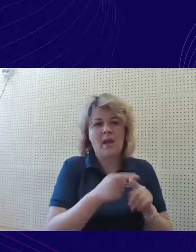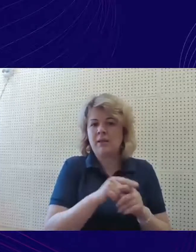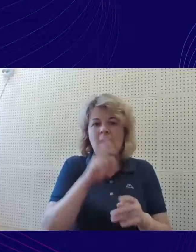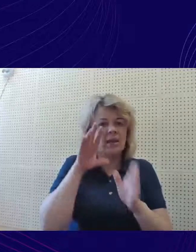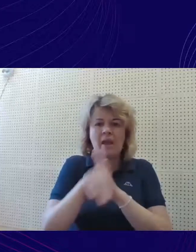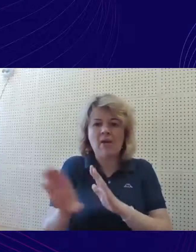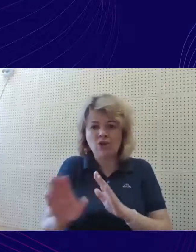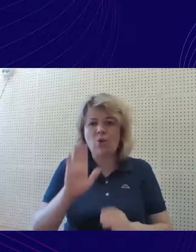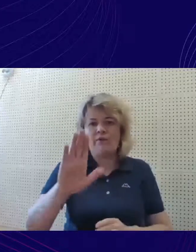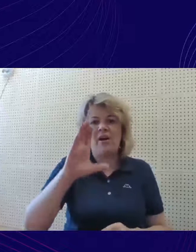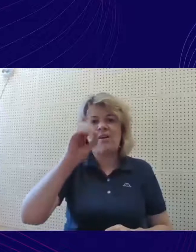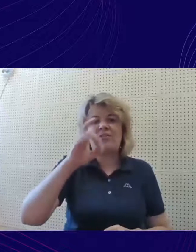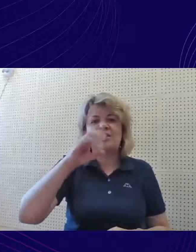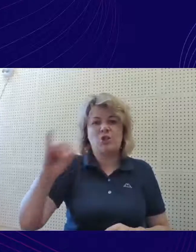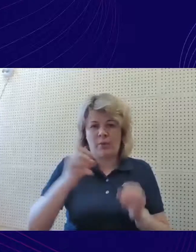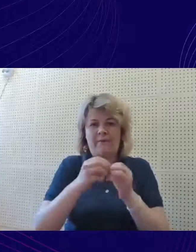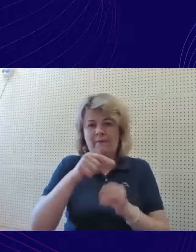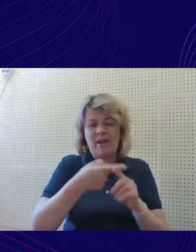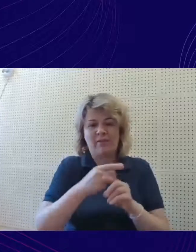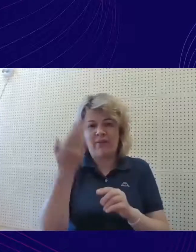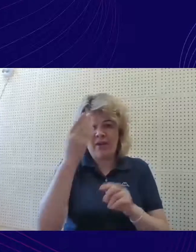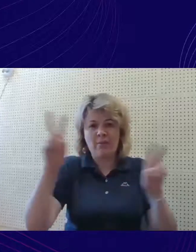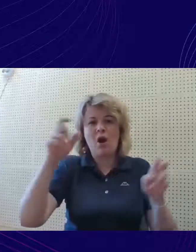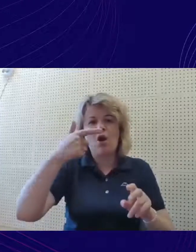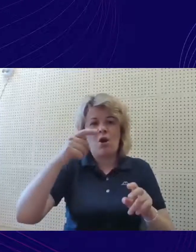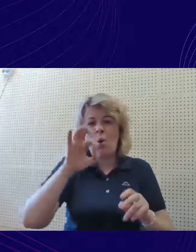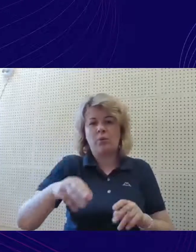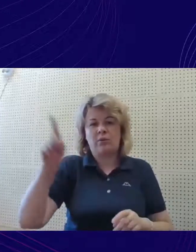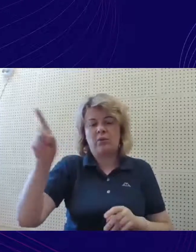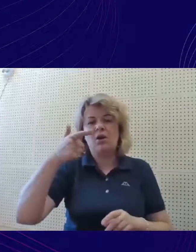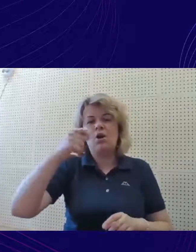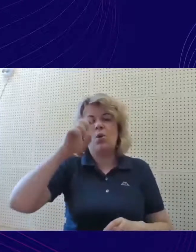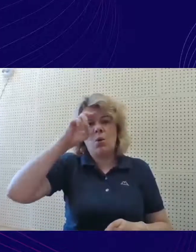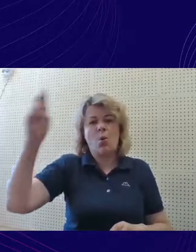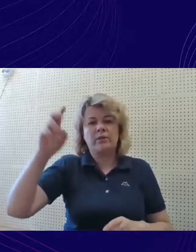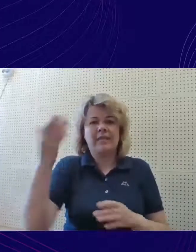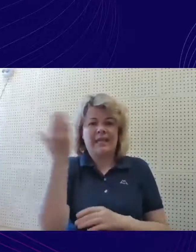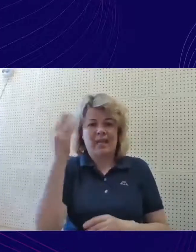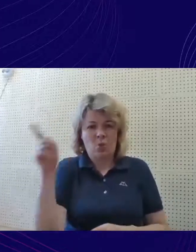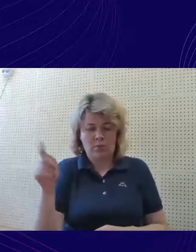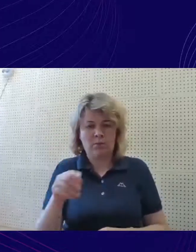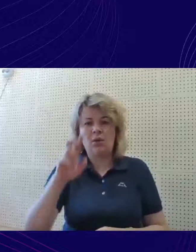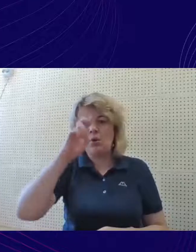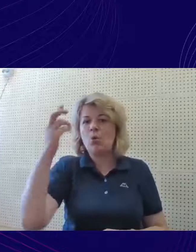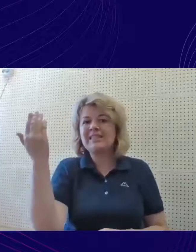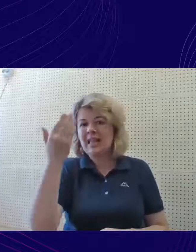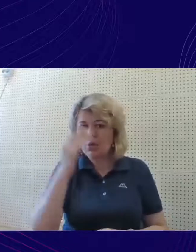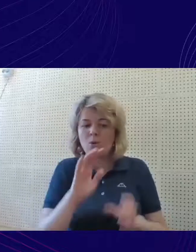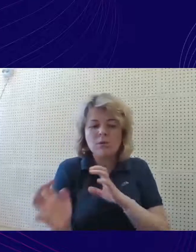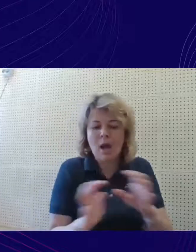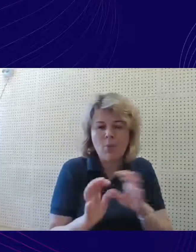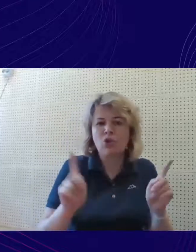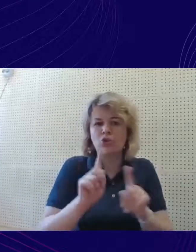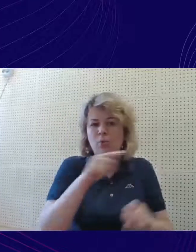Госкино. Госкино заботилась о том, чтобы Муратова не могла даже подойти к монтажной комнате,